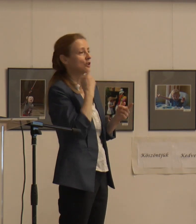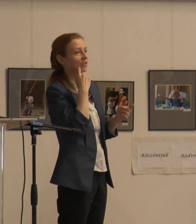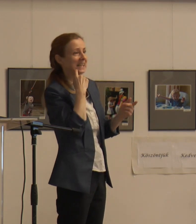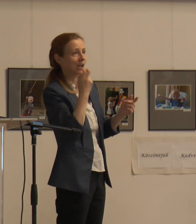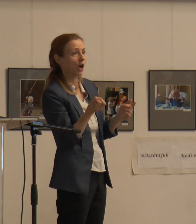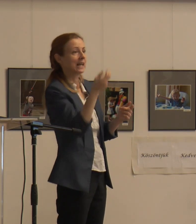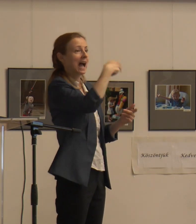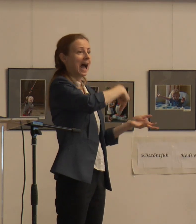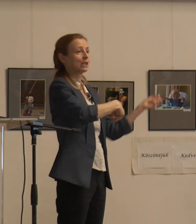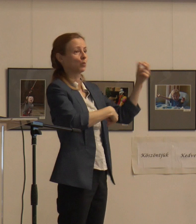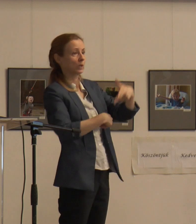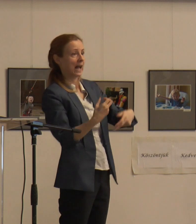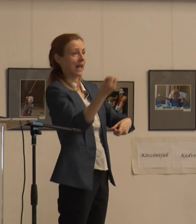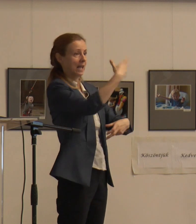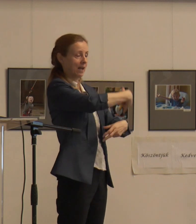átugrálják.